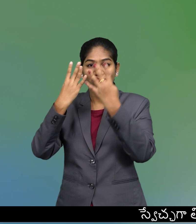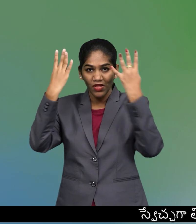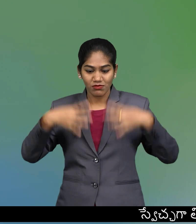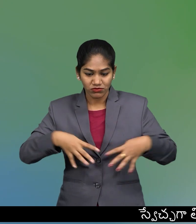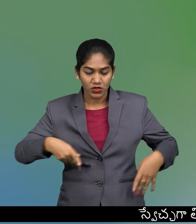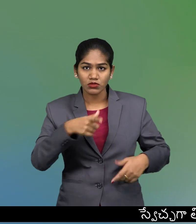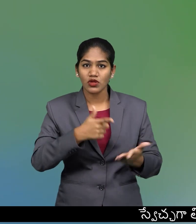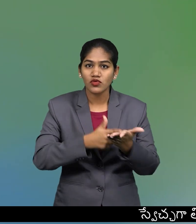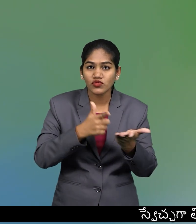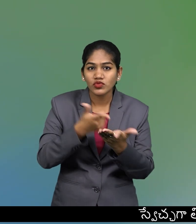చేసింది.